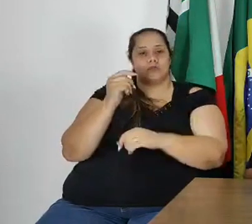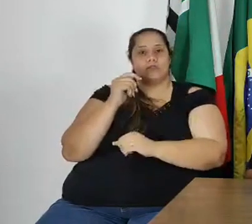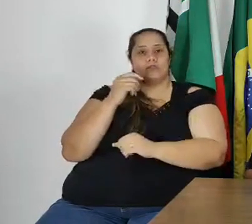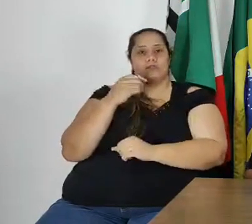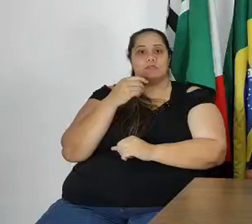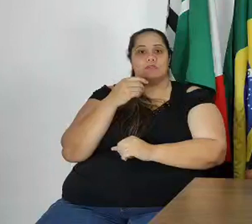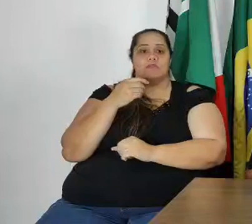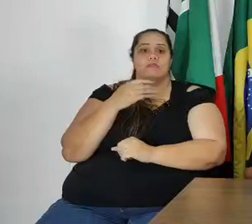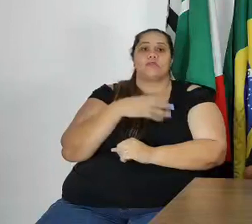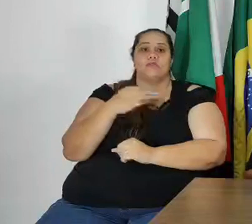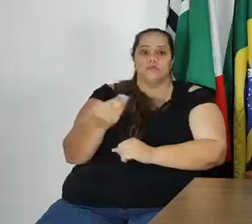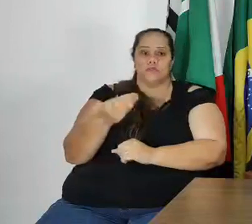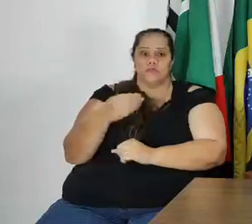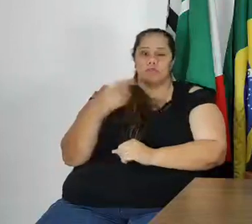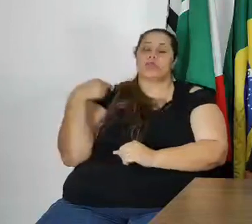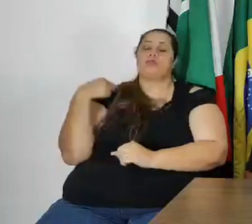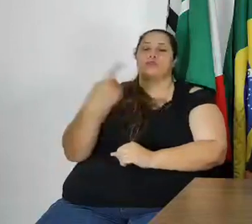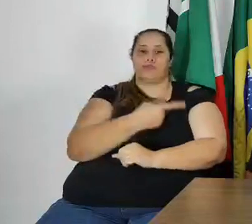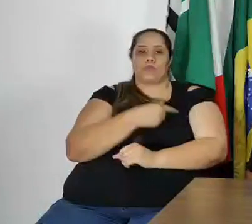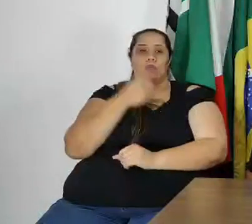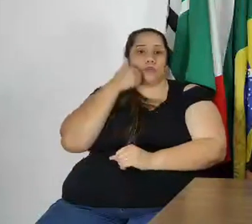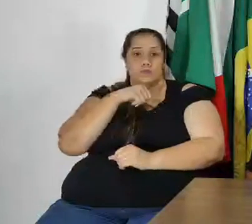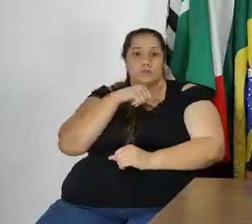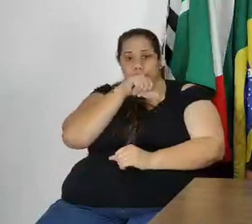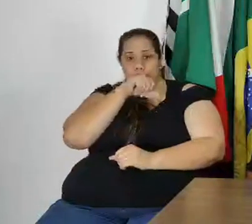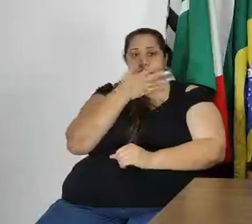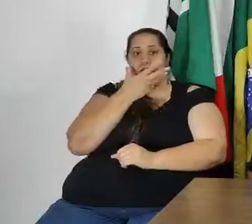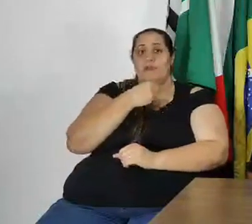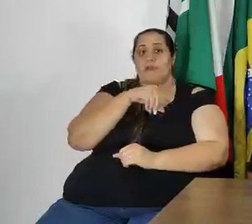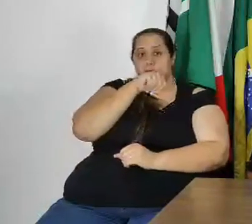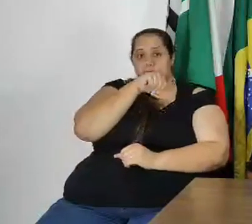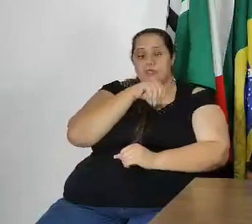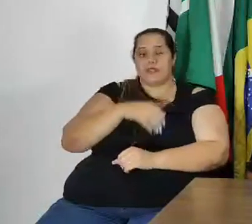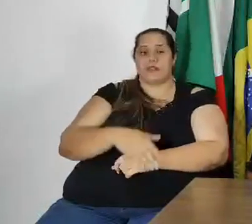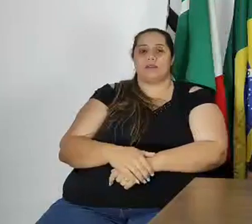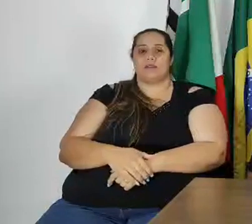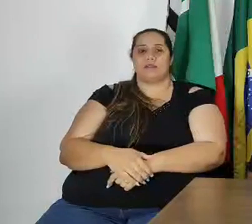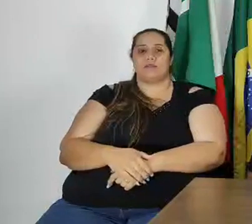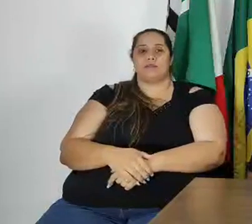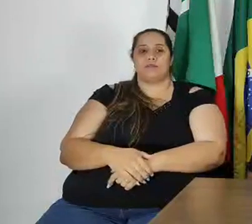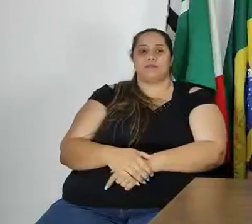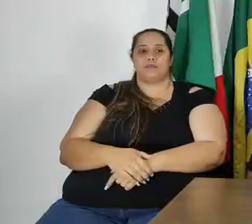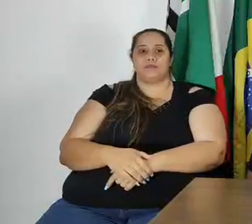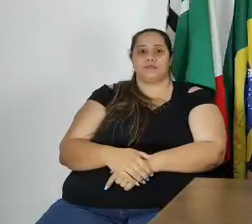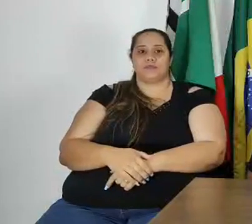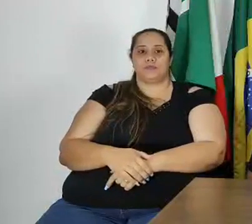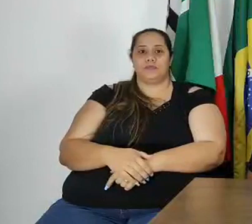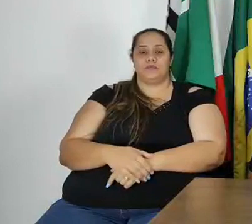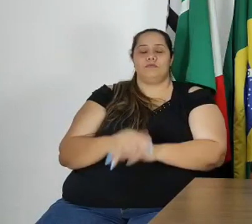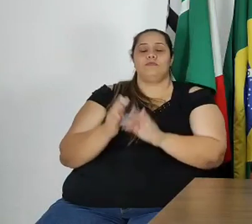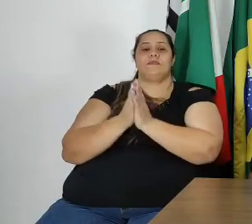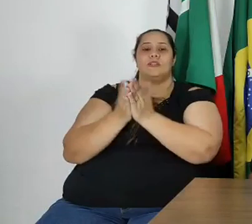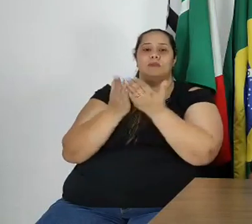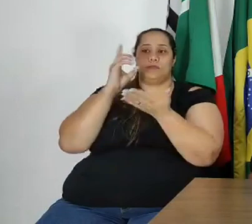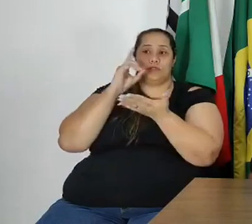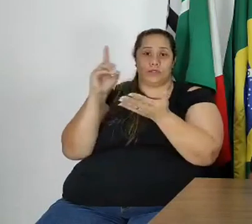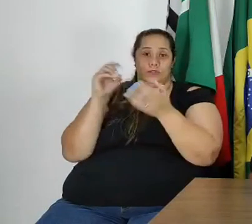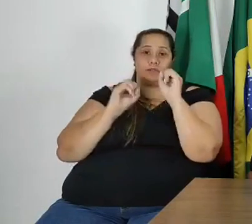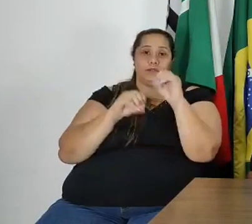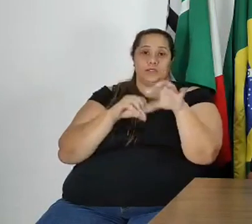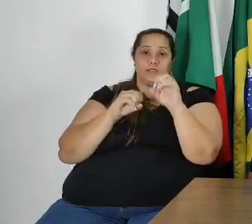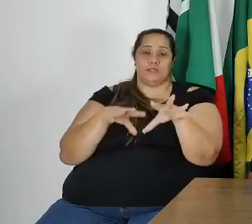são vocês, pais, somos nós, pais. Então, que essa palavra possa trazer para todos